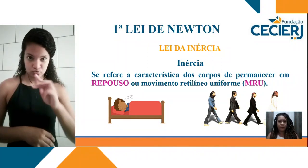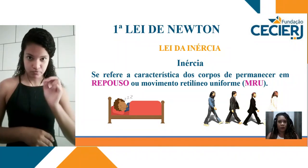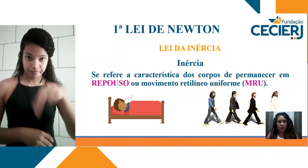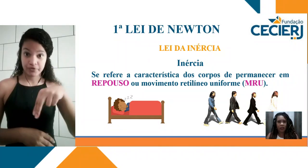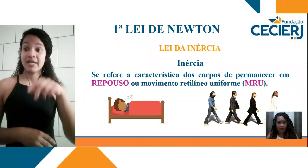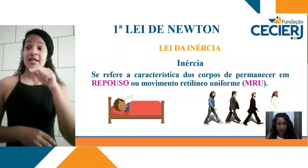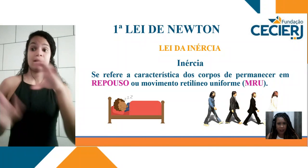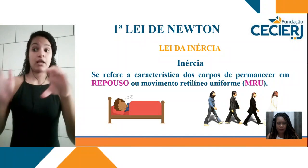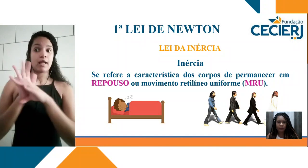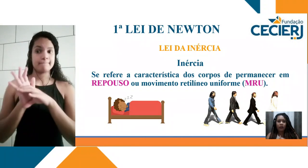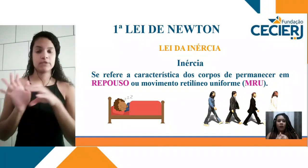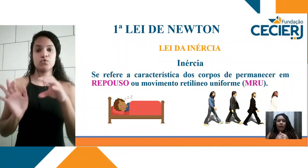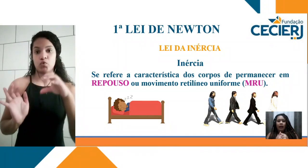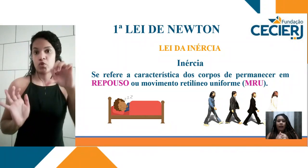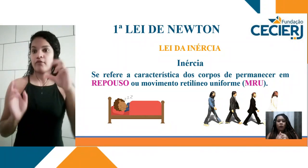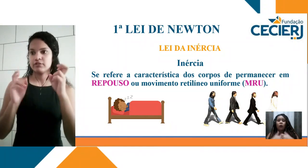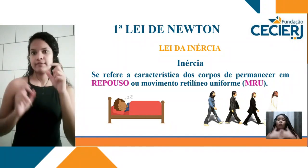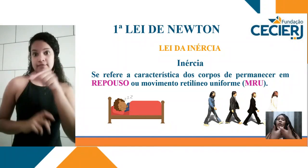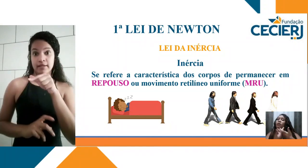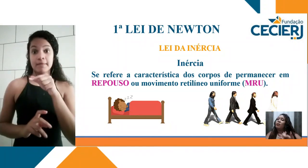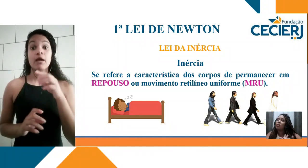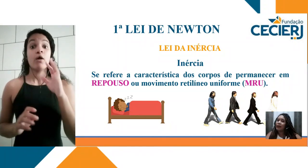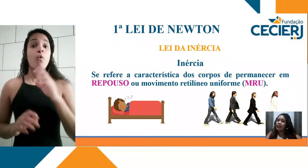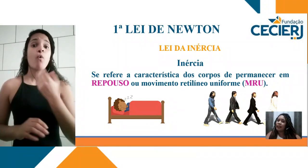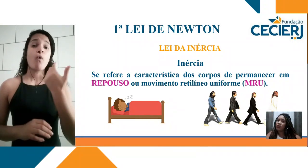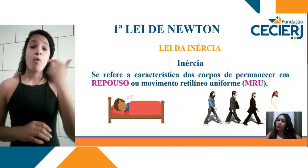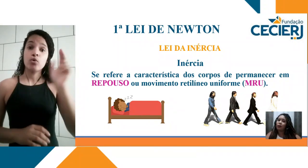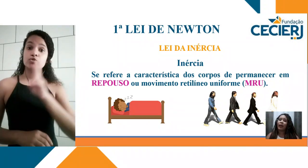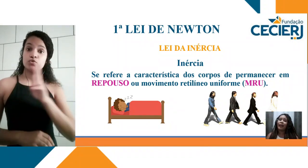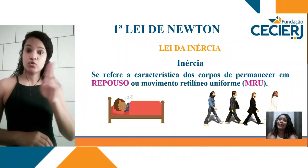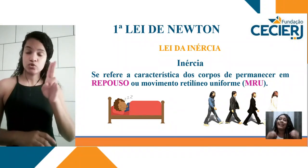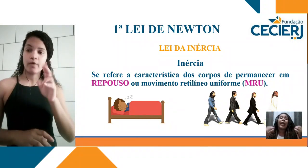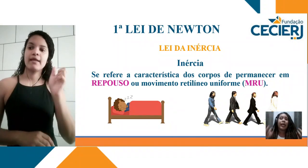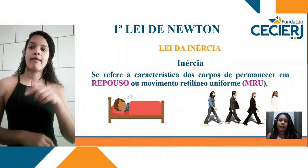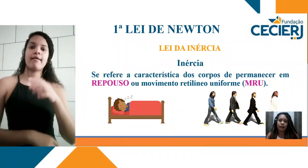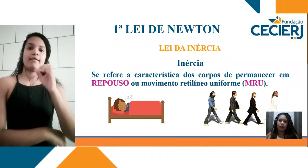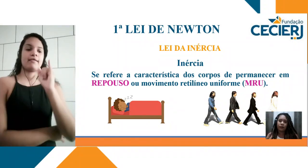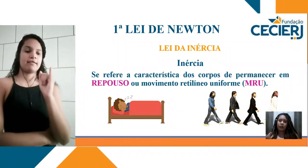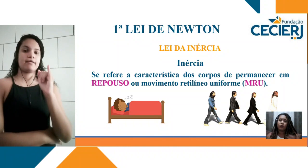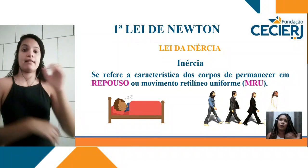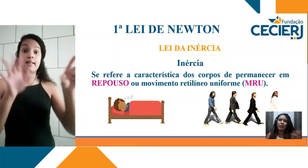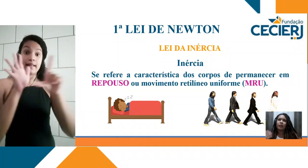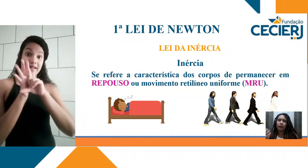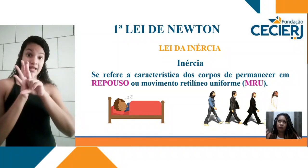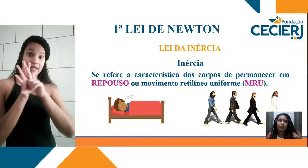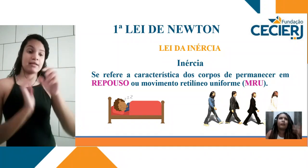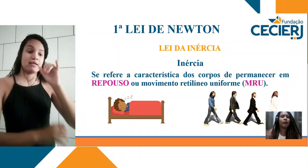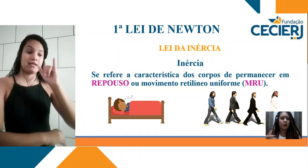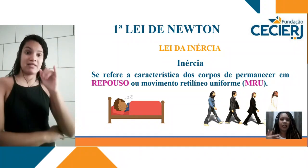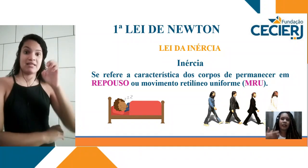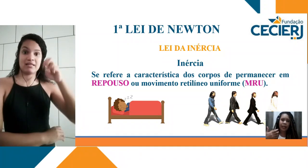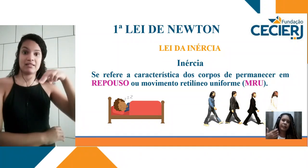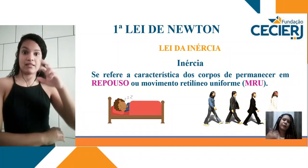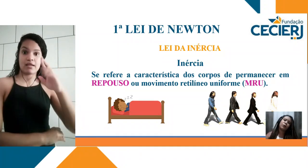qual esse capítulo se refere, mas uma outra forma de chamar essa lei de Newton é a lei da inércia. Então, a gente precisa